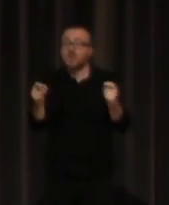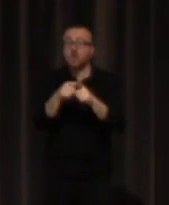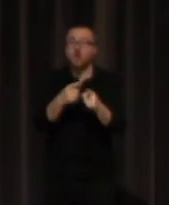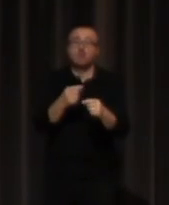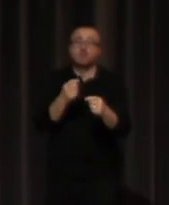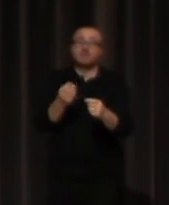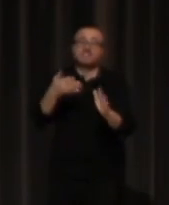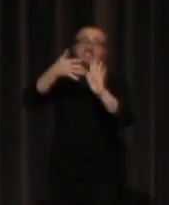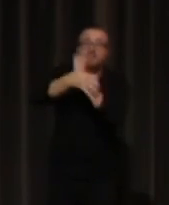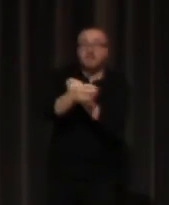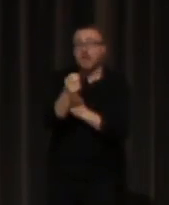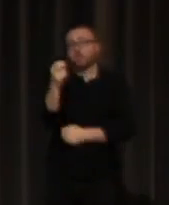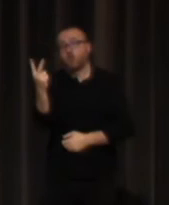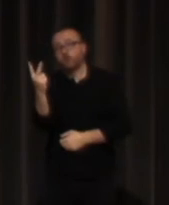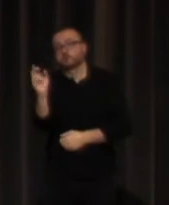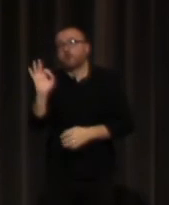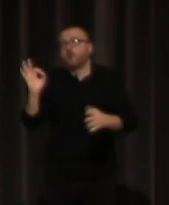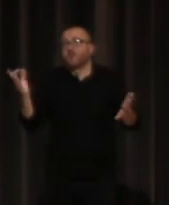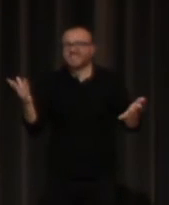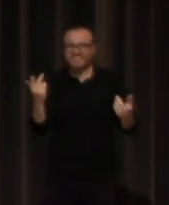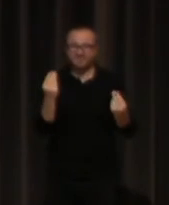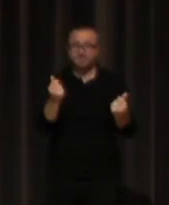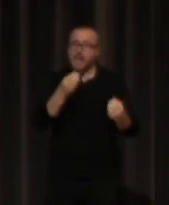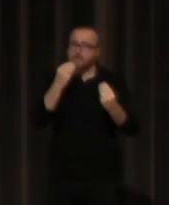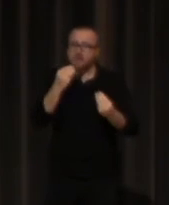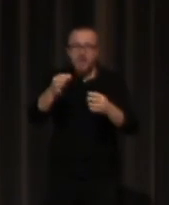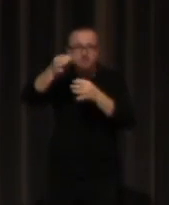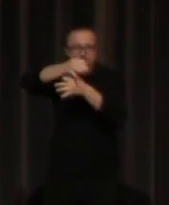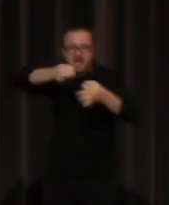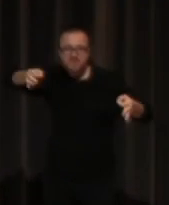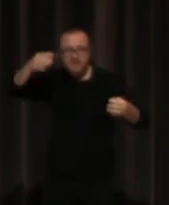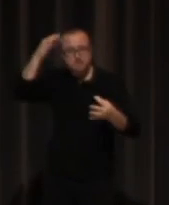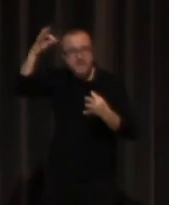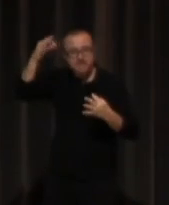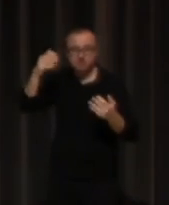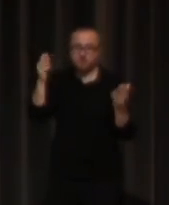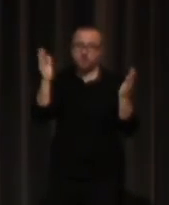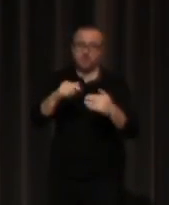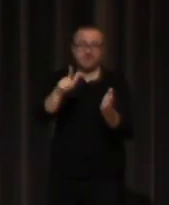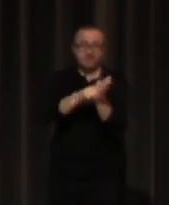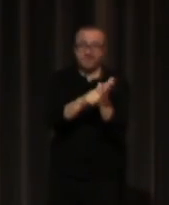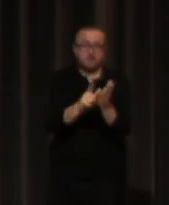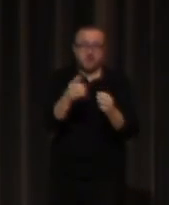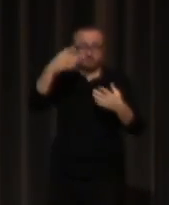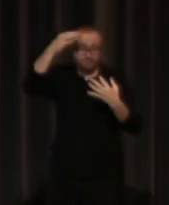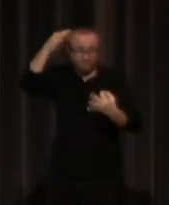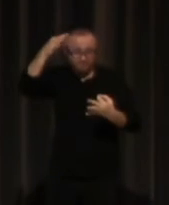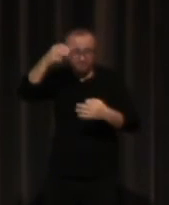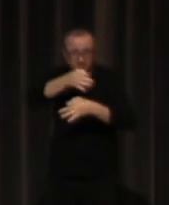donem per suposada i per nostra. La resposta és, de fet, una pura radicalitat. Com que no